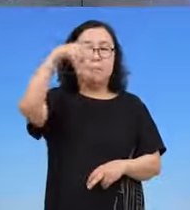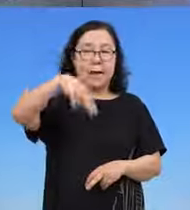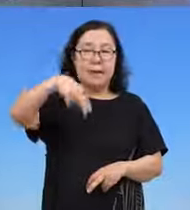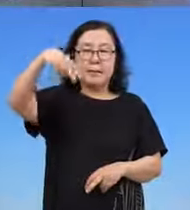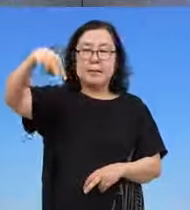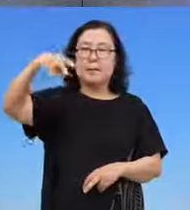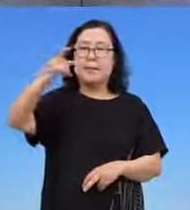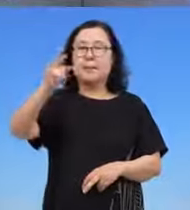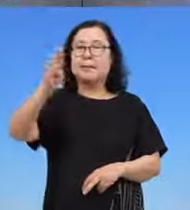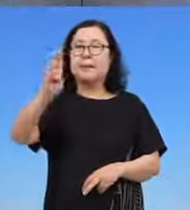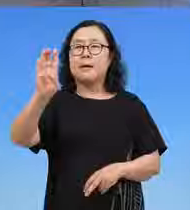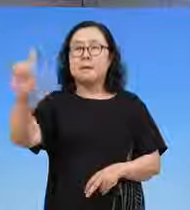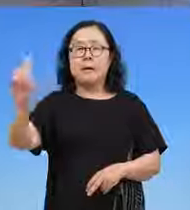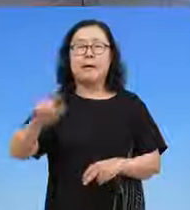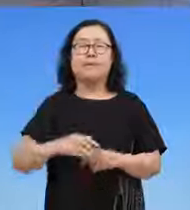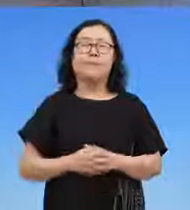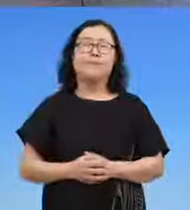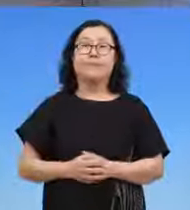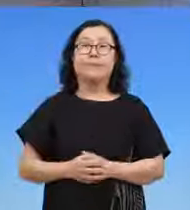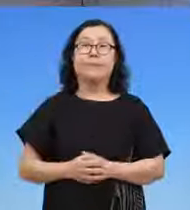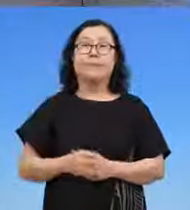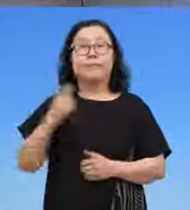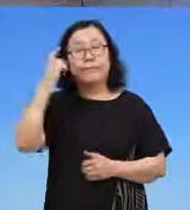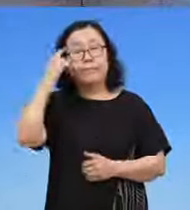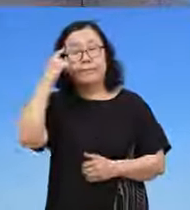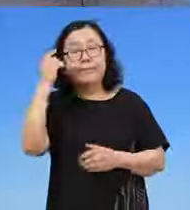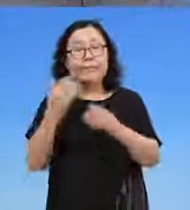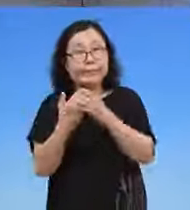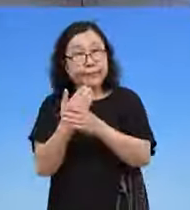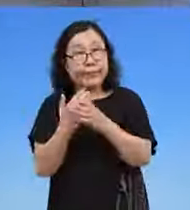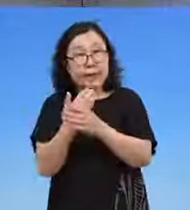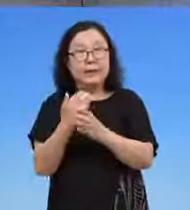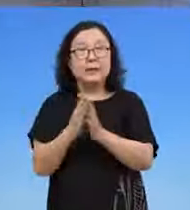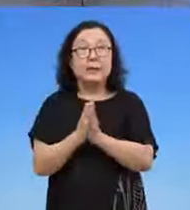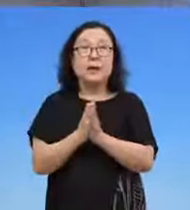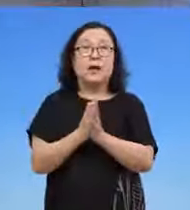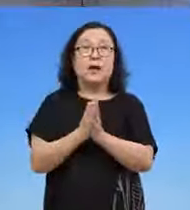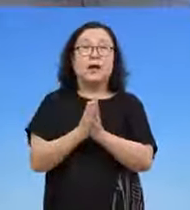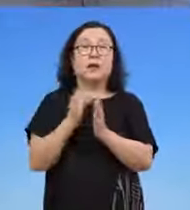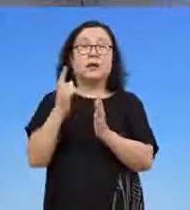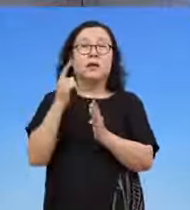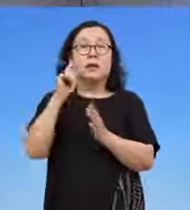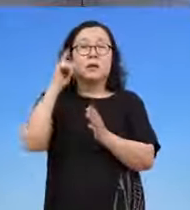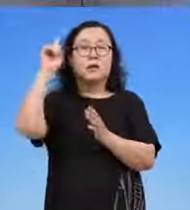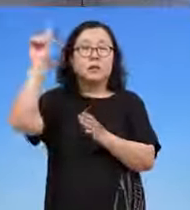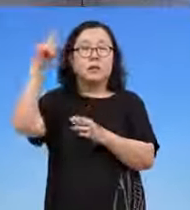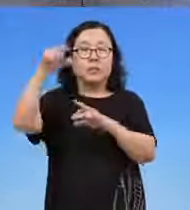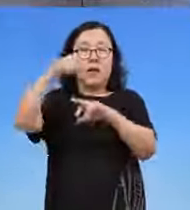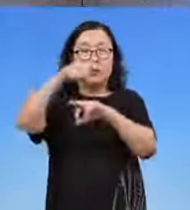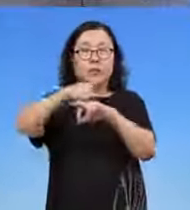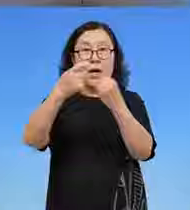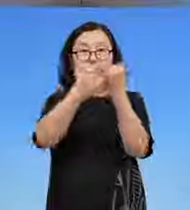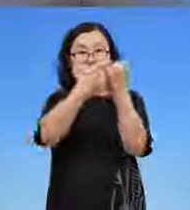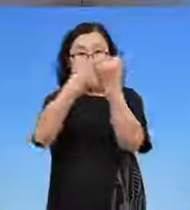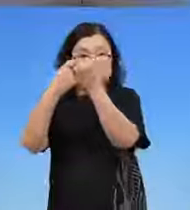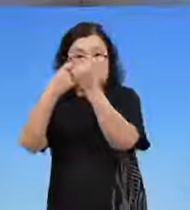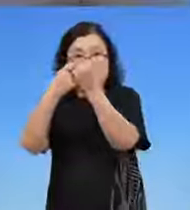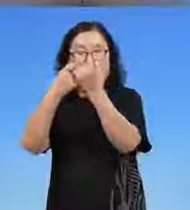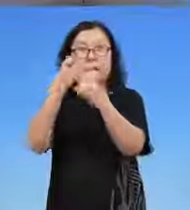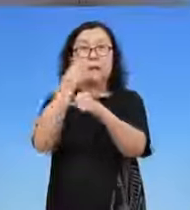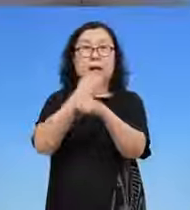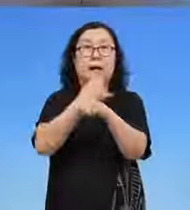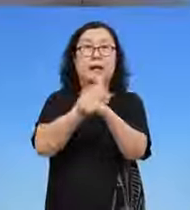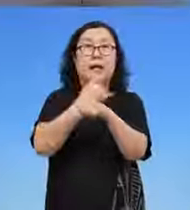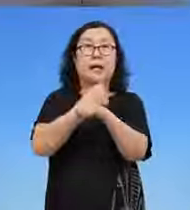엄마가 누군가 하니까요, 그 밧세바라고 기억나시죠? 그 유부녀, 목욕하던 여자를 그만